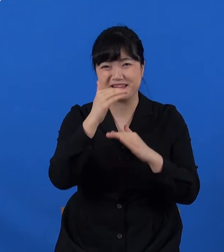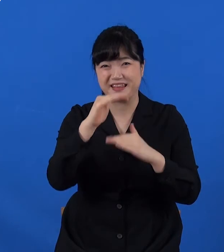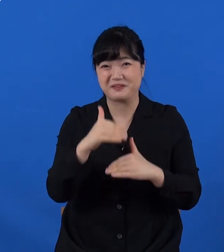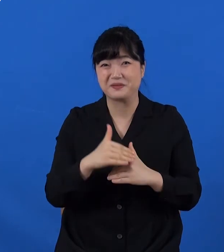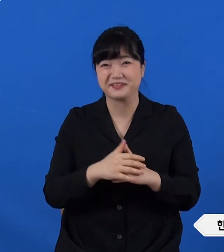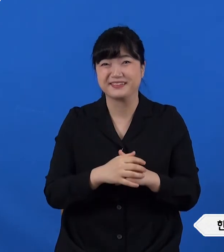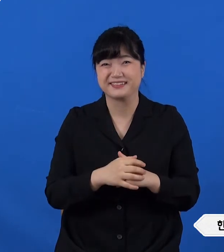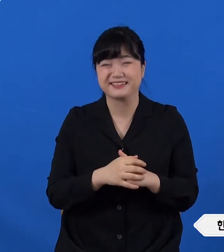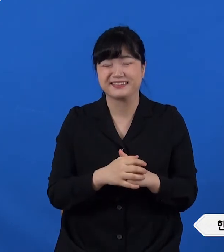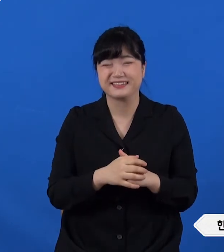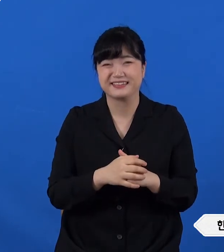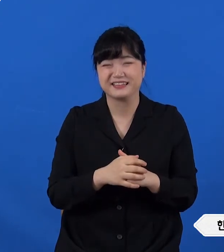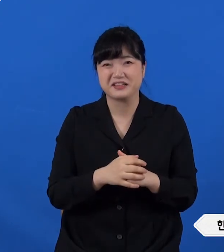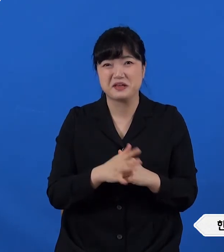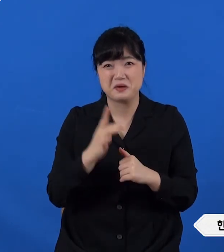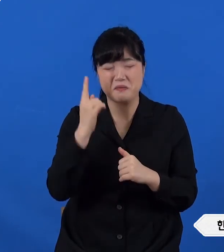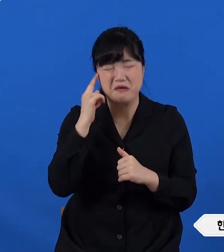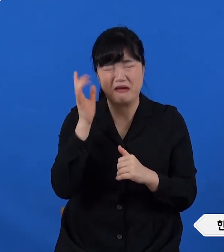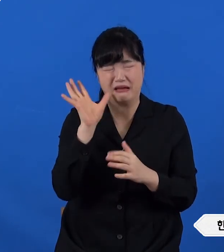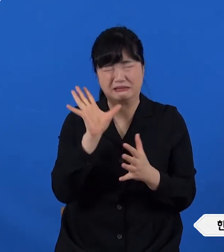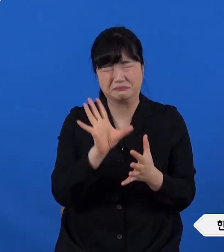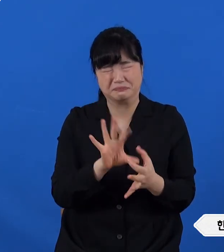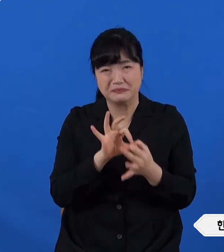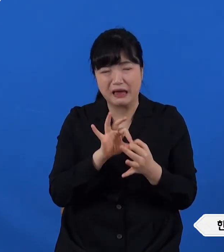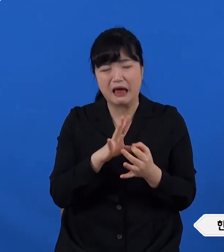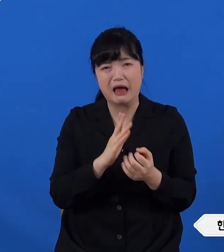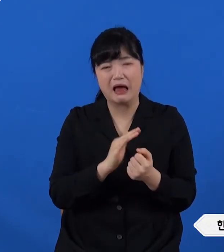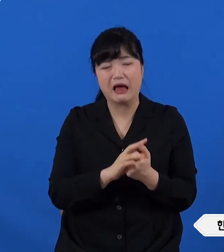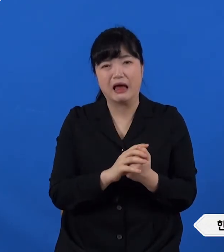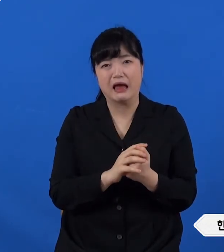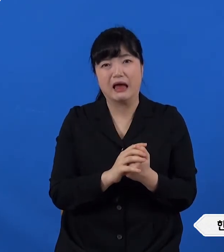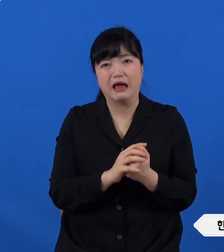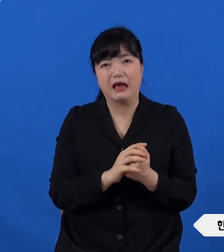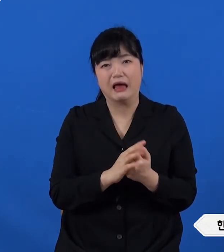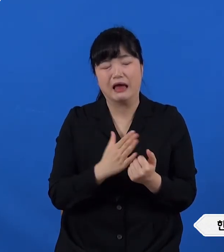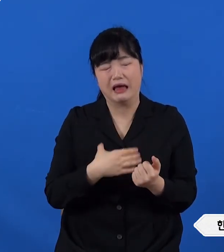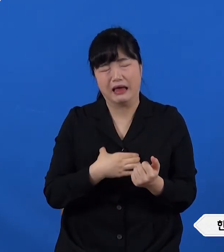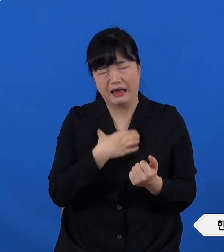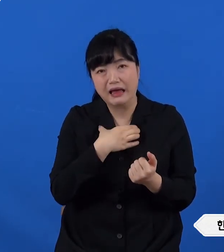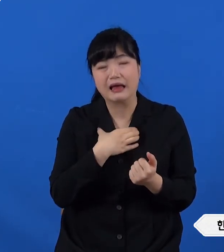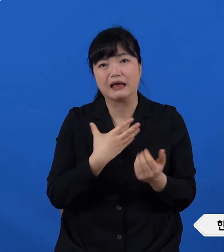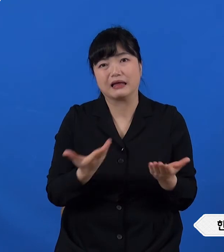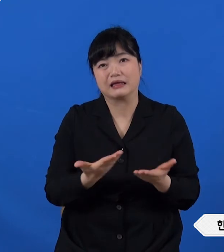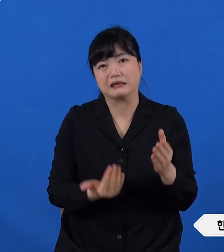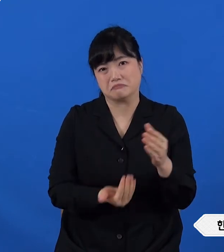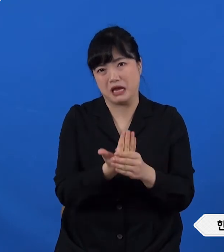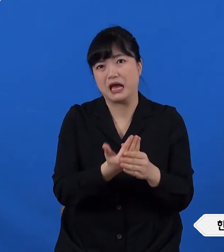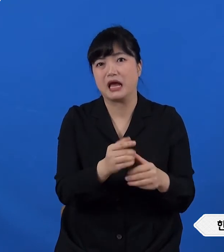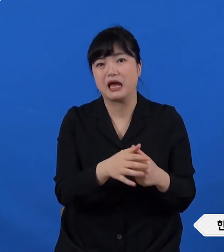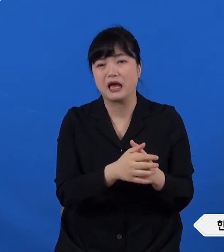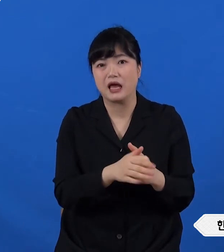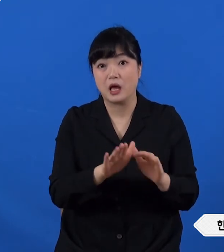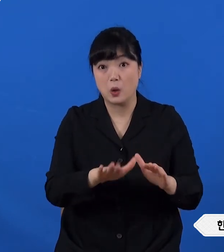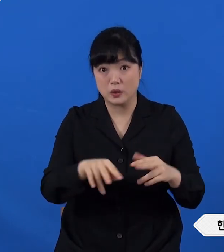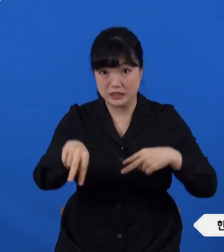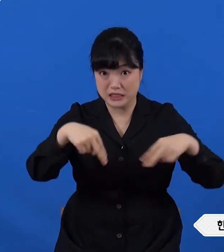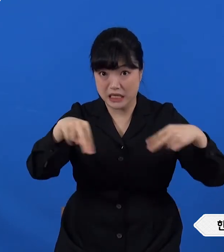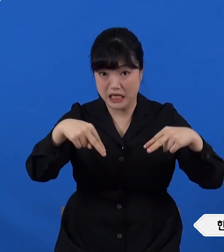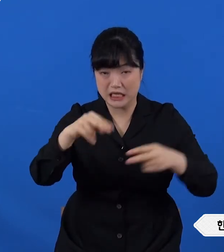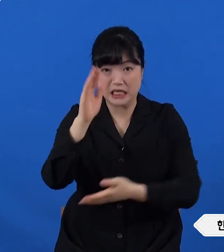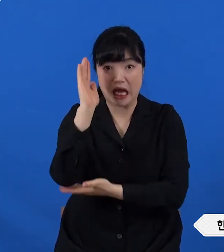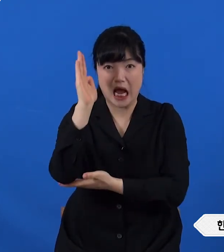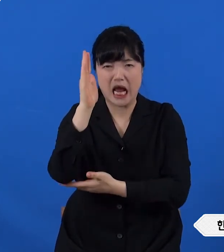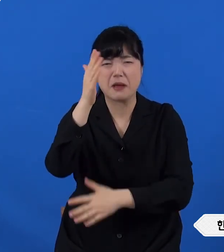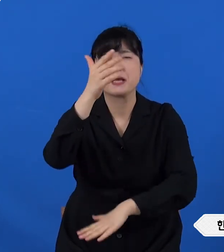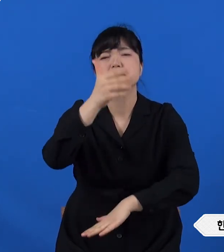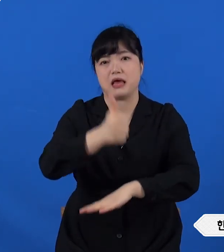참 아주 끔찍하고 엽기적인 그런 일이 일어났습니다. 오늘 사사기 강의